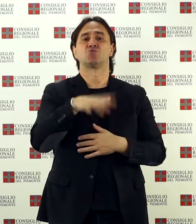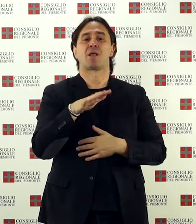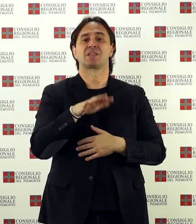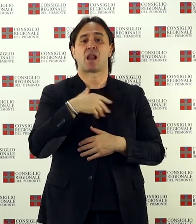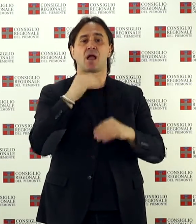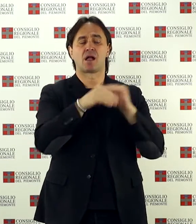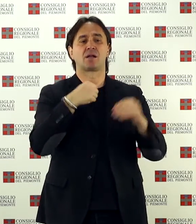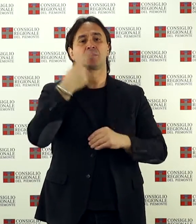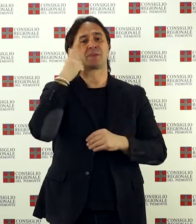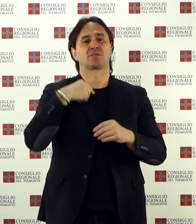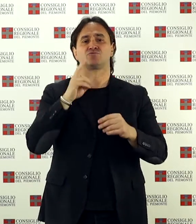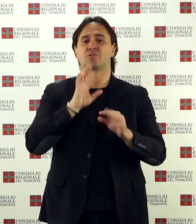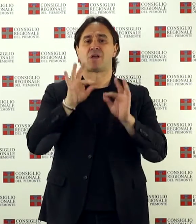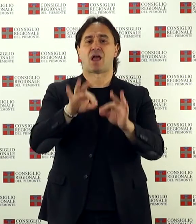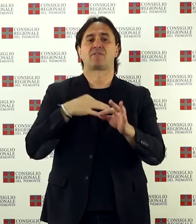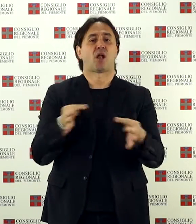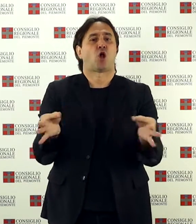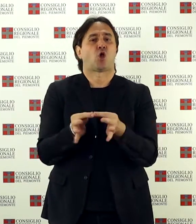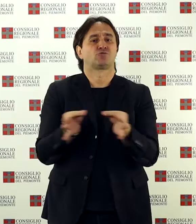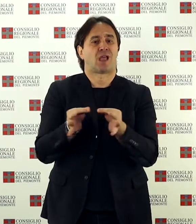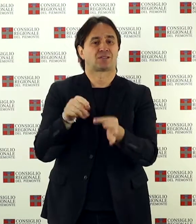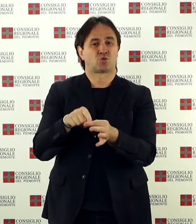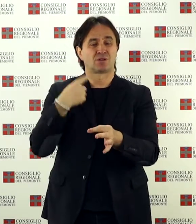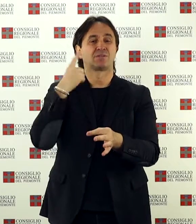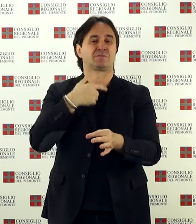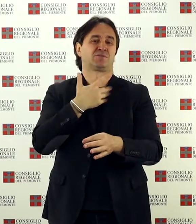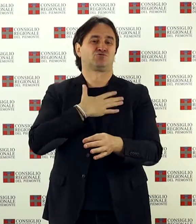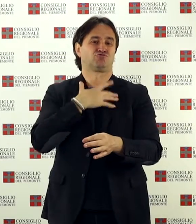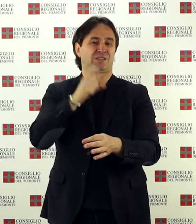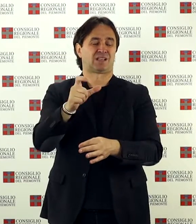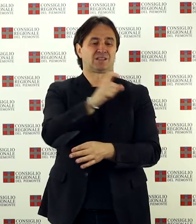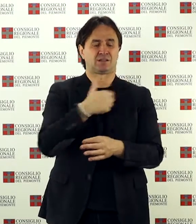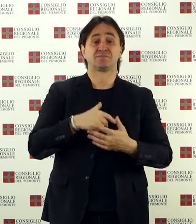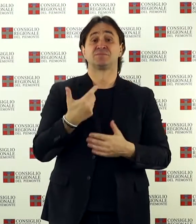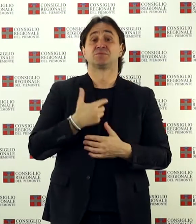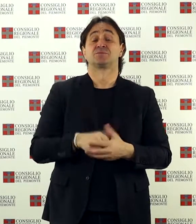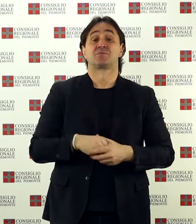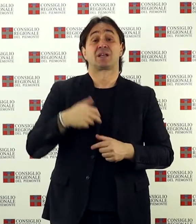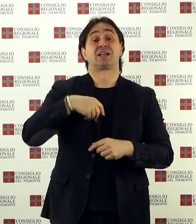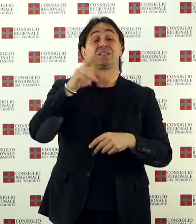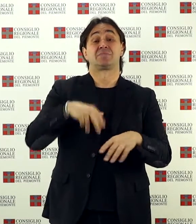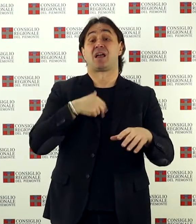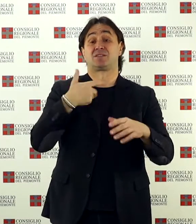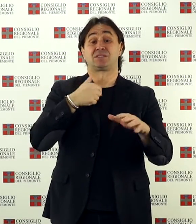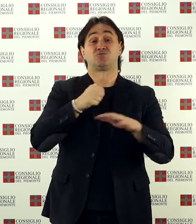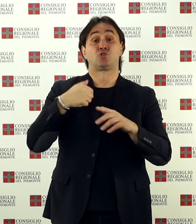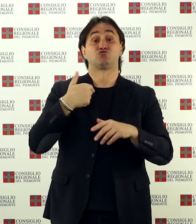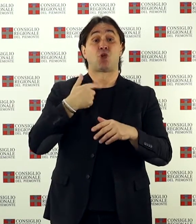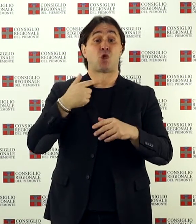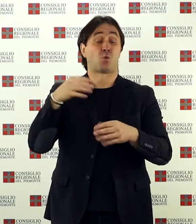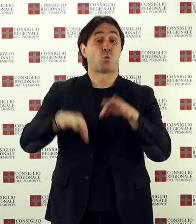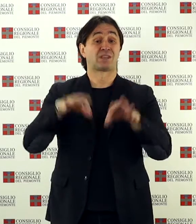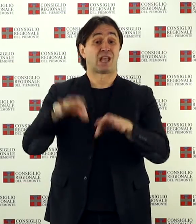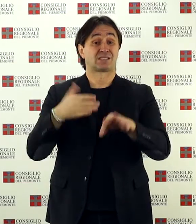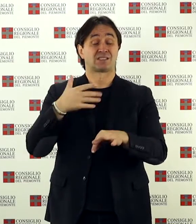di conciliazione offerto gratuitamente ai cittadini, tenendo più di 4.600 udienze. Il bilancio del